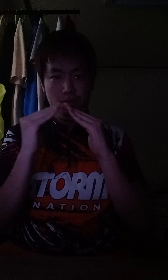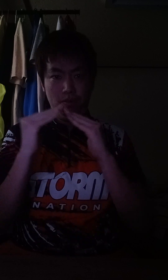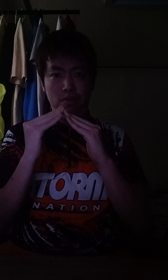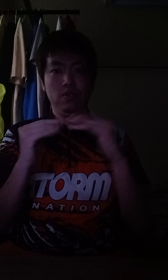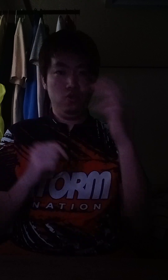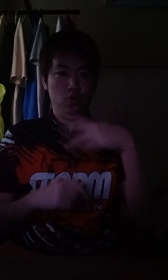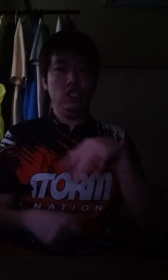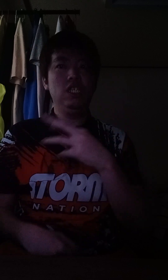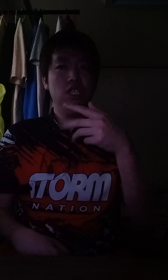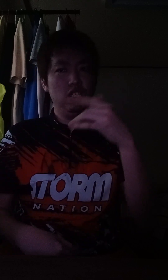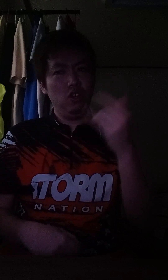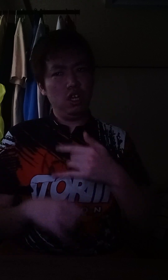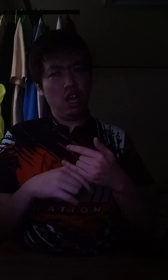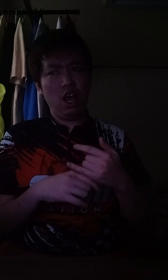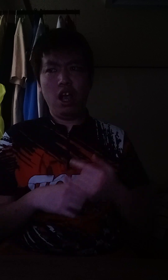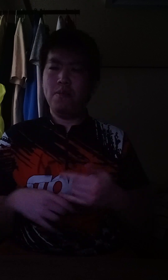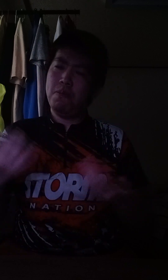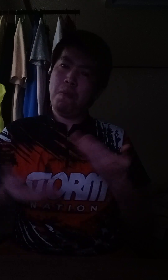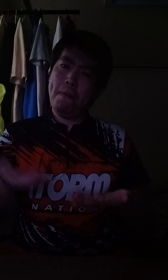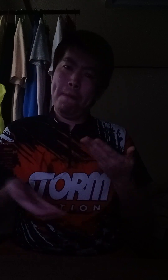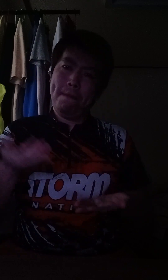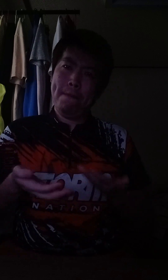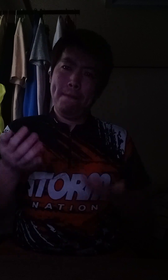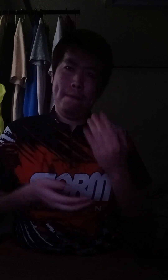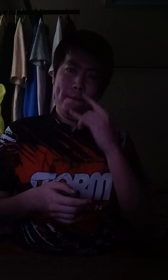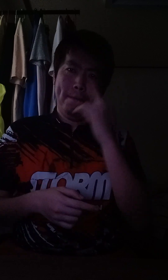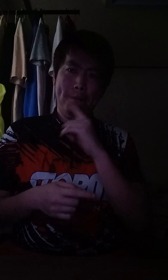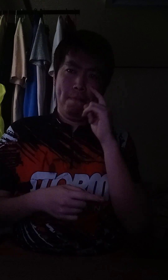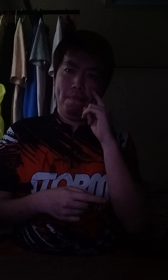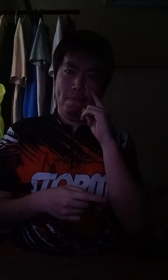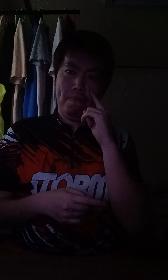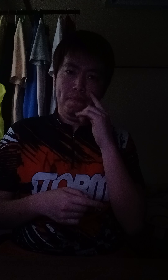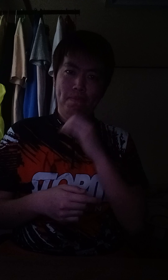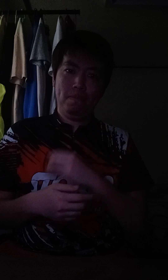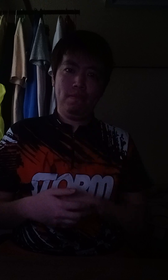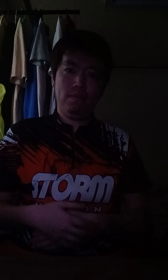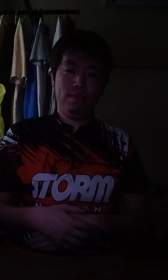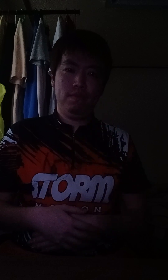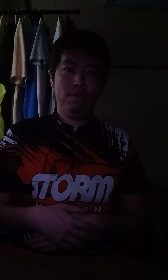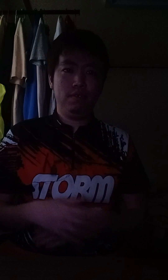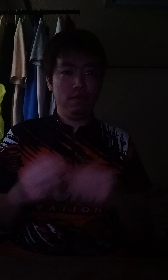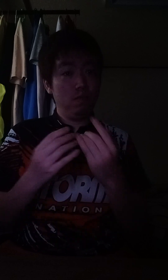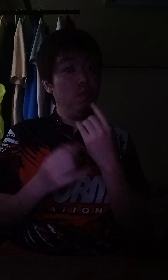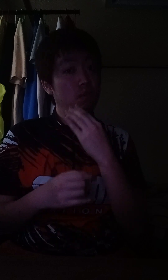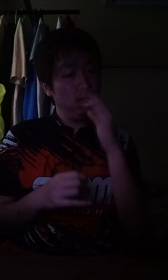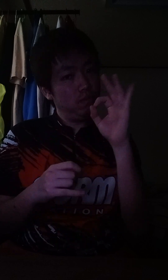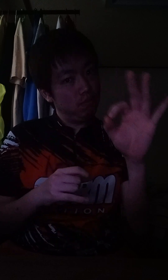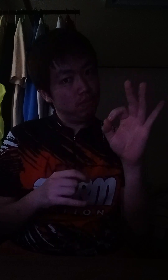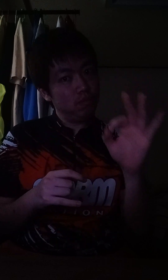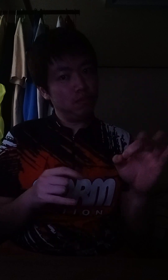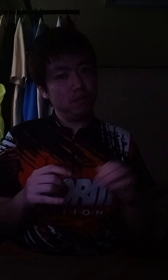집으로 돌아온 승현이가 바빠 보이는데요. 선생님 뭐 찾아?